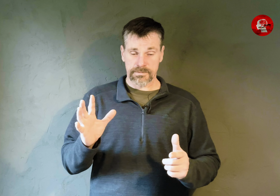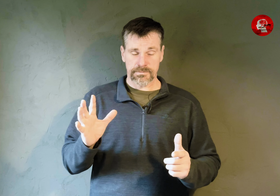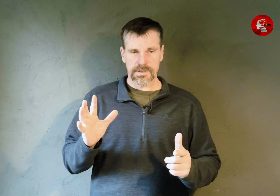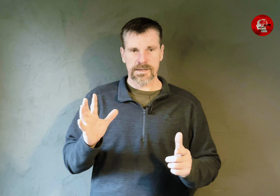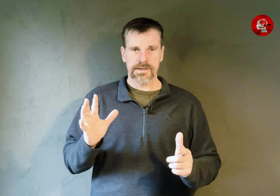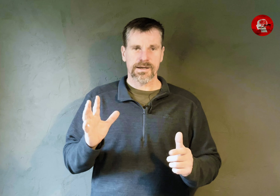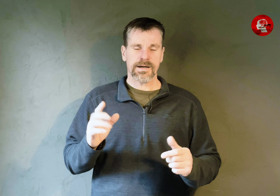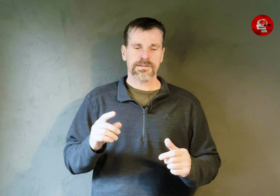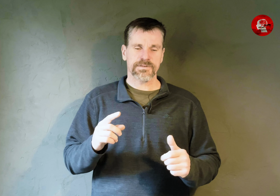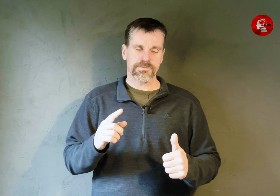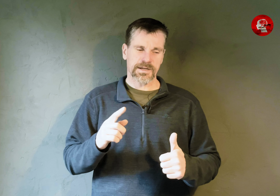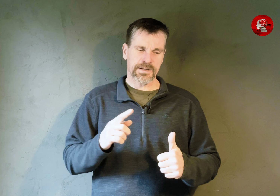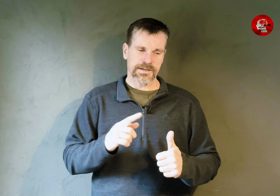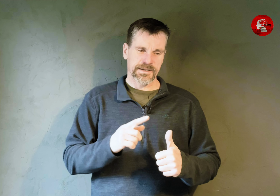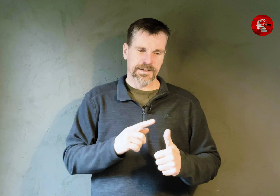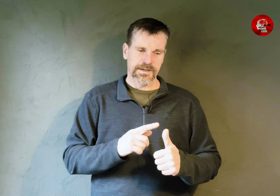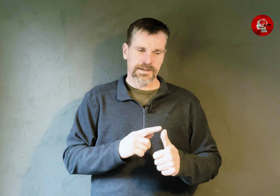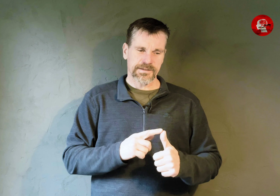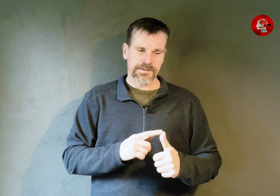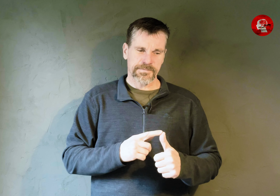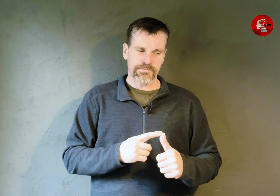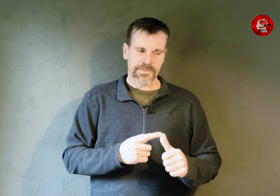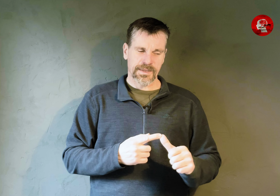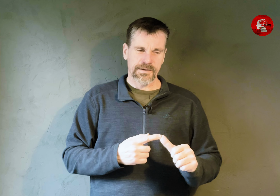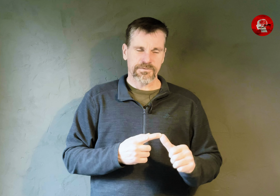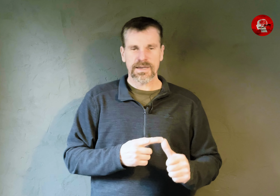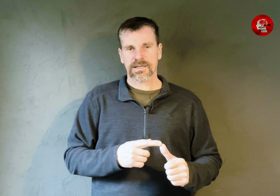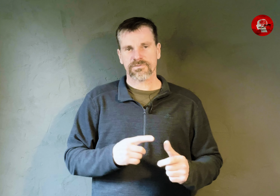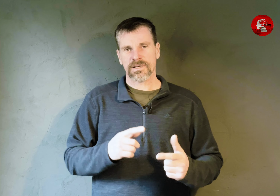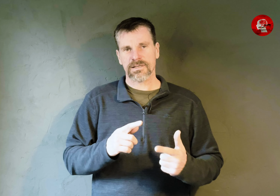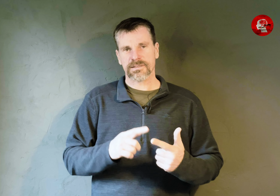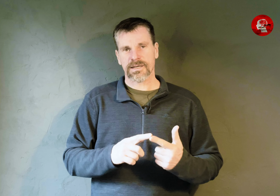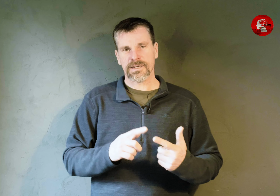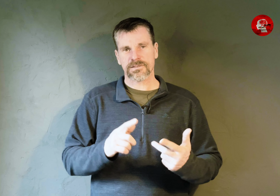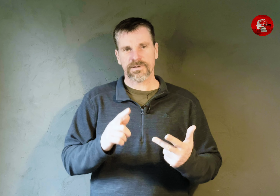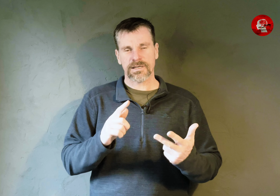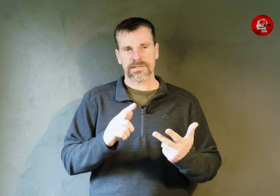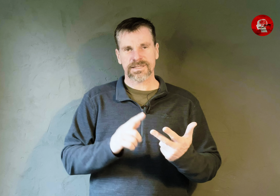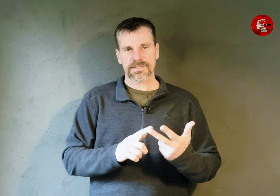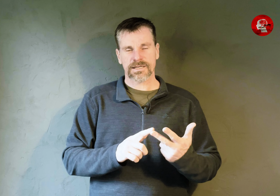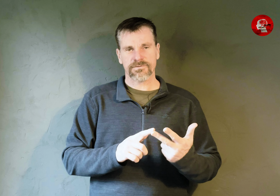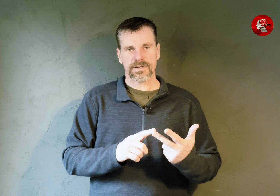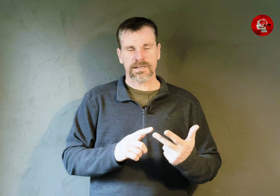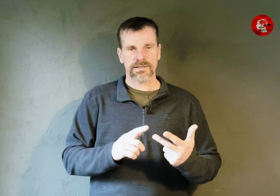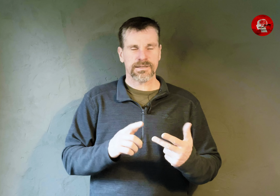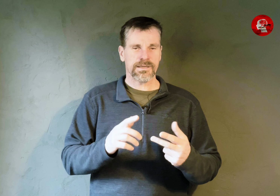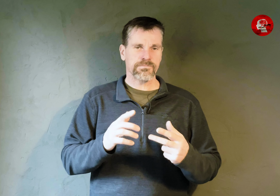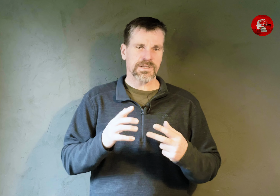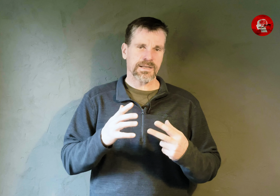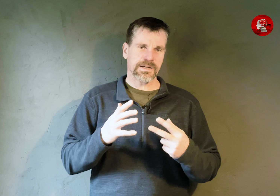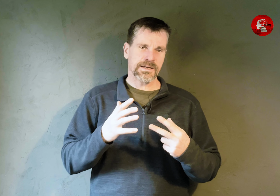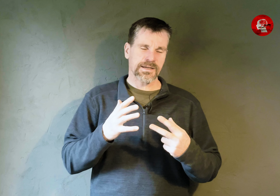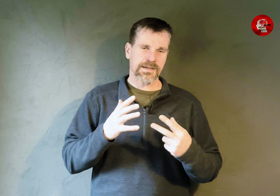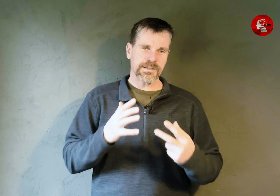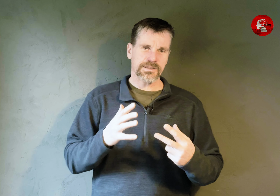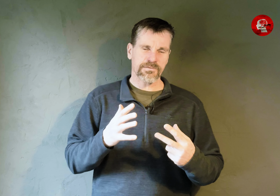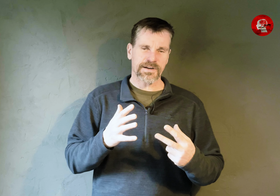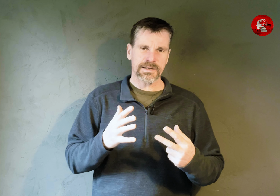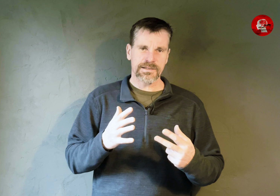alles was mit einer vierecks feile dreiecks feile sechskant feile eben mit einer kantigen feile